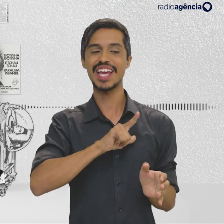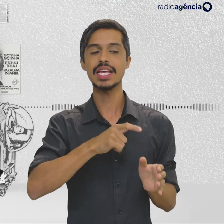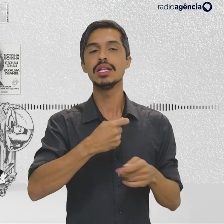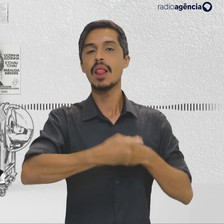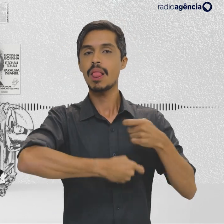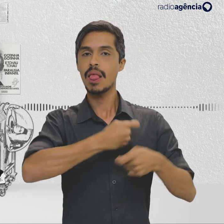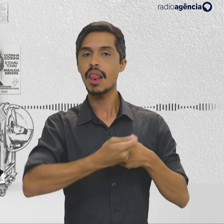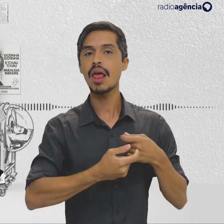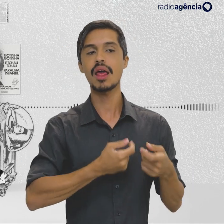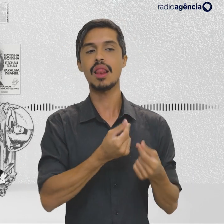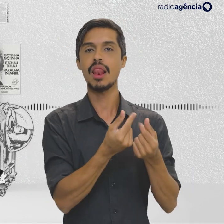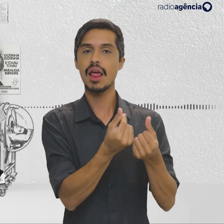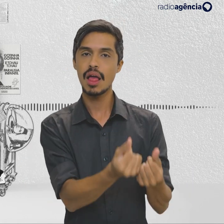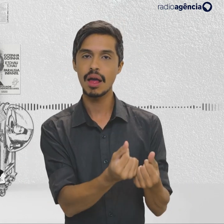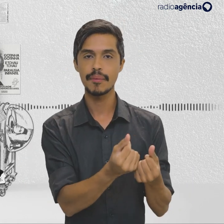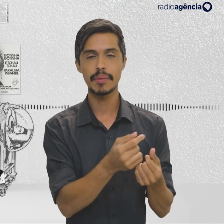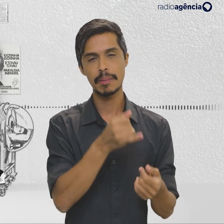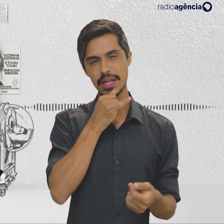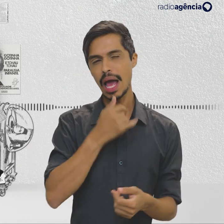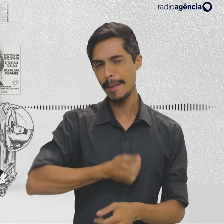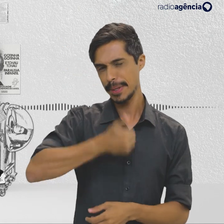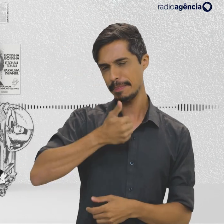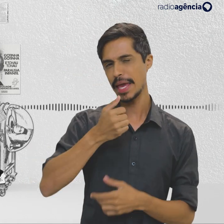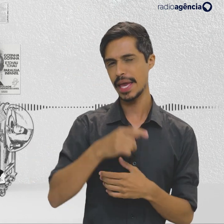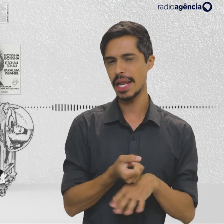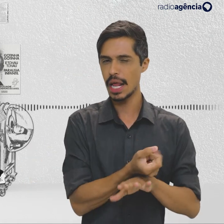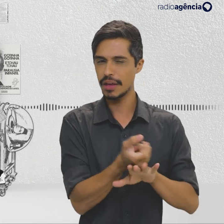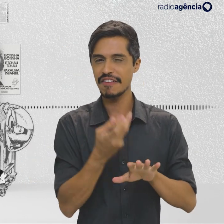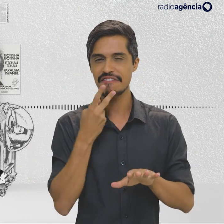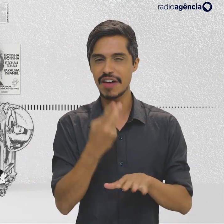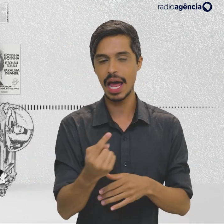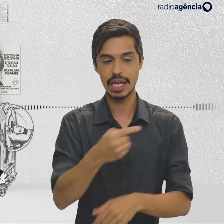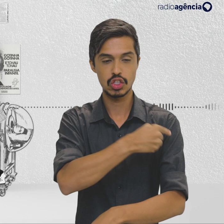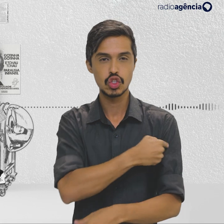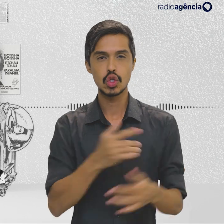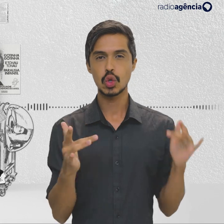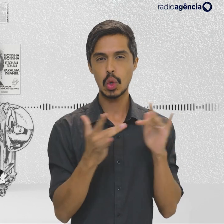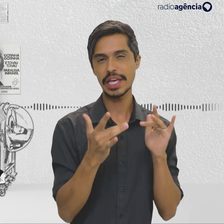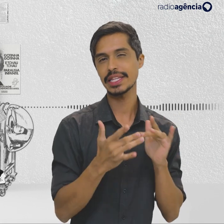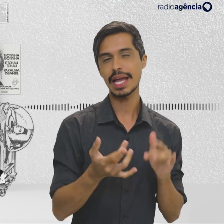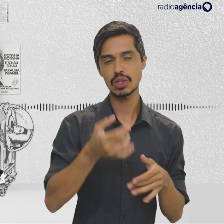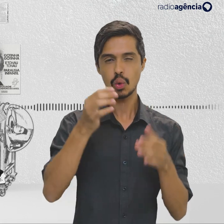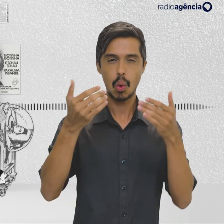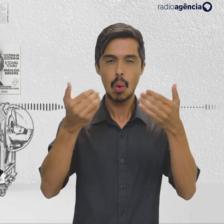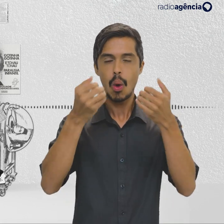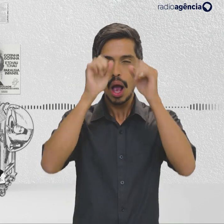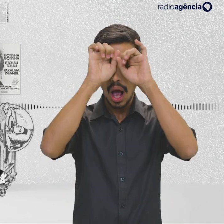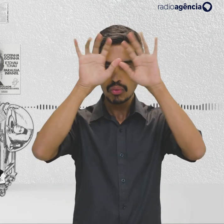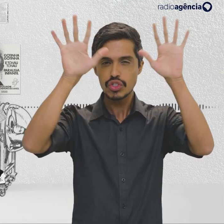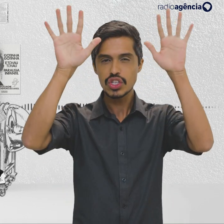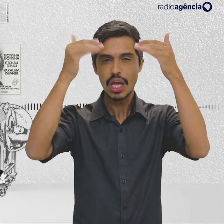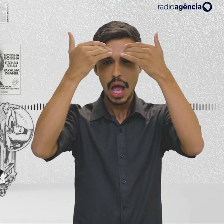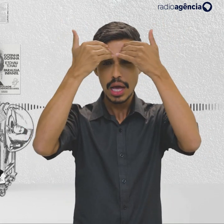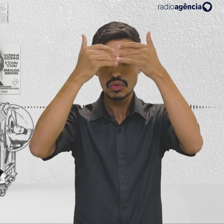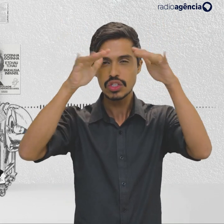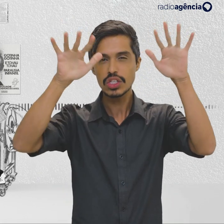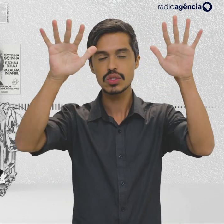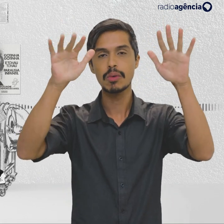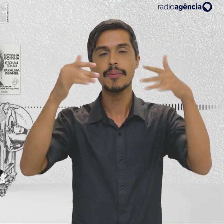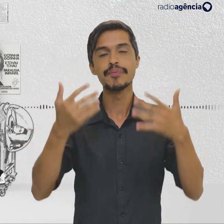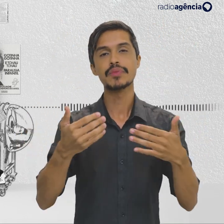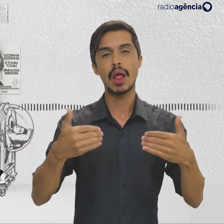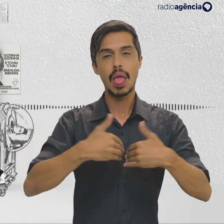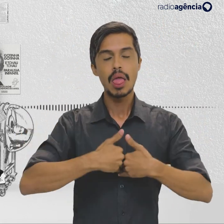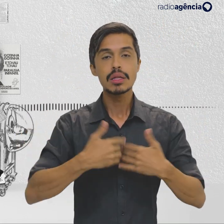dinheiro envolvido Sabe aquela primeira fake News que associa as vacinas com o autismo ela se fortaleceu depois que um